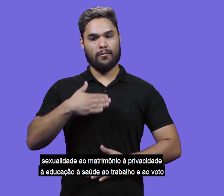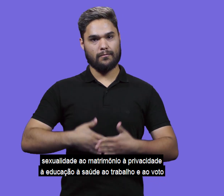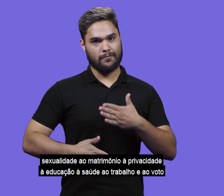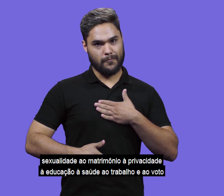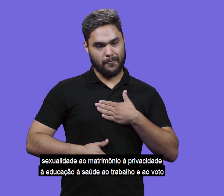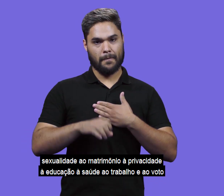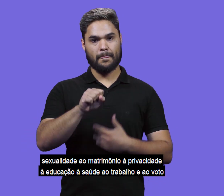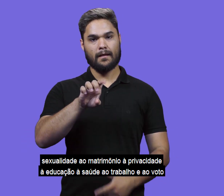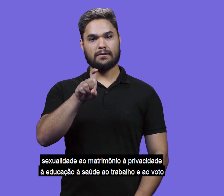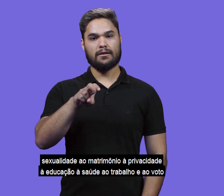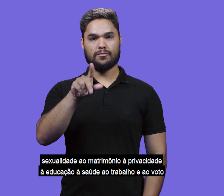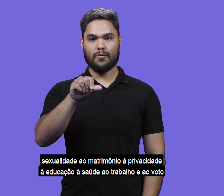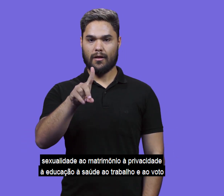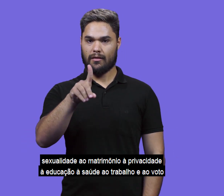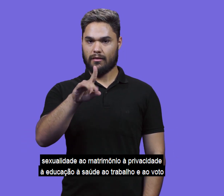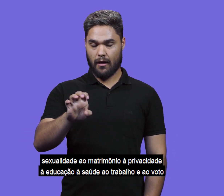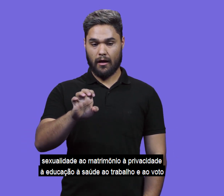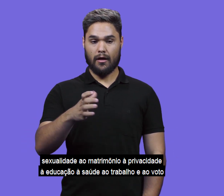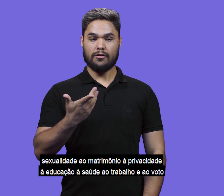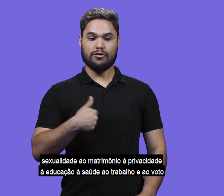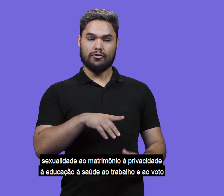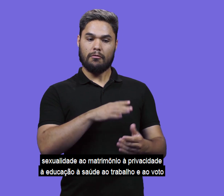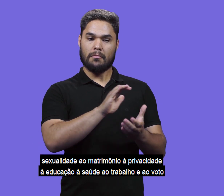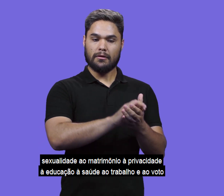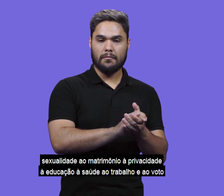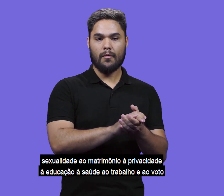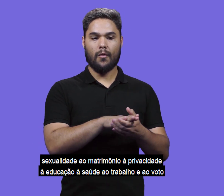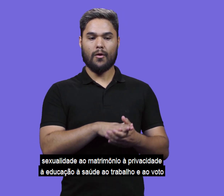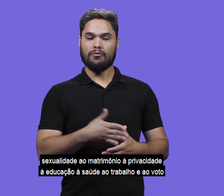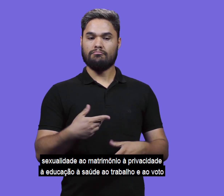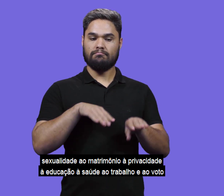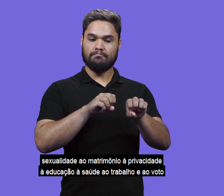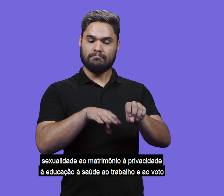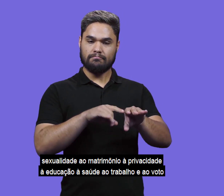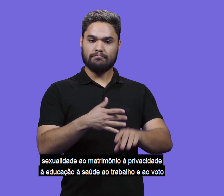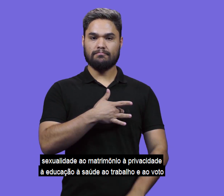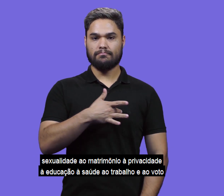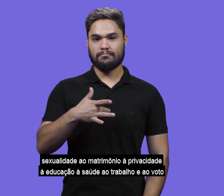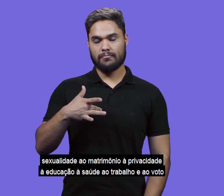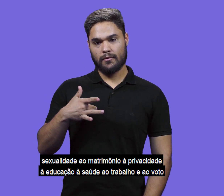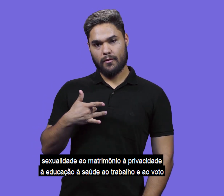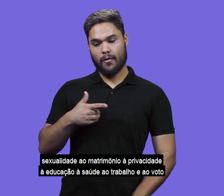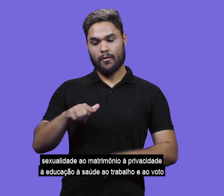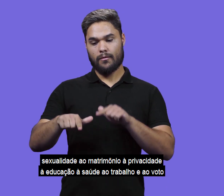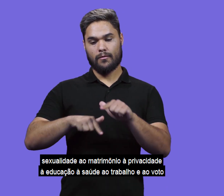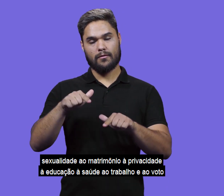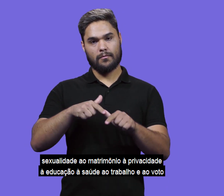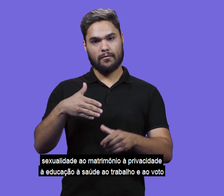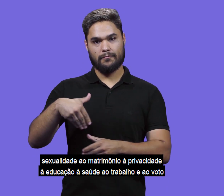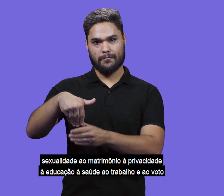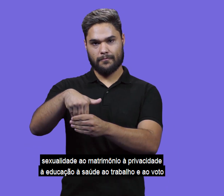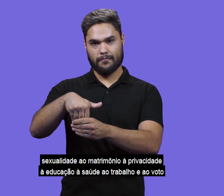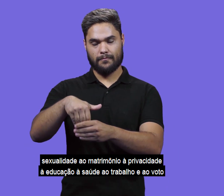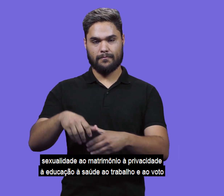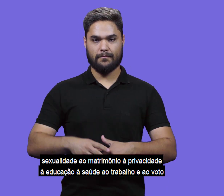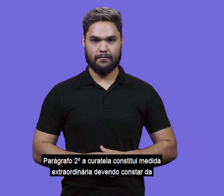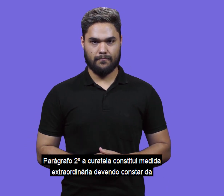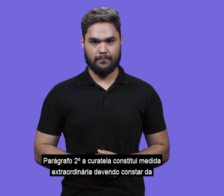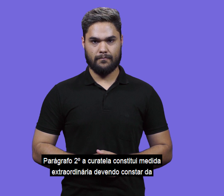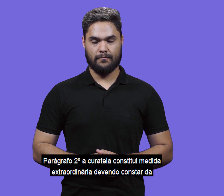ao matrimônio, à privacidade, à educação, à saúde, ao trabalho e ao